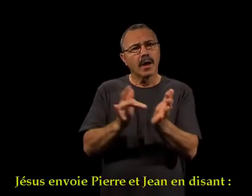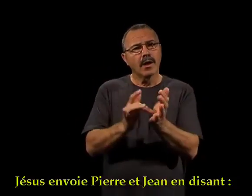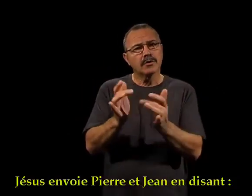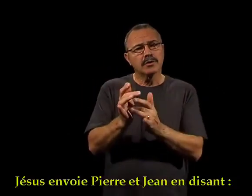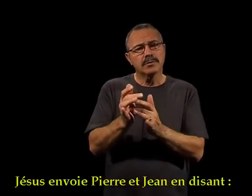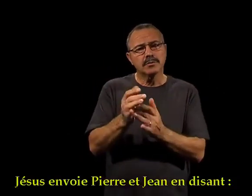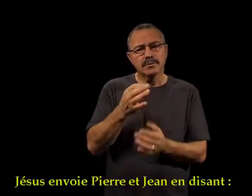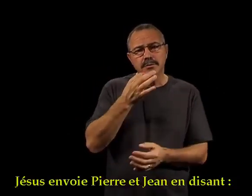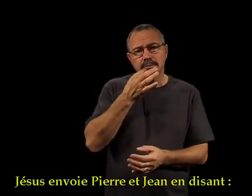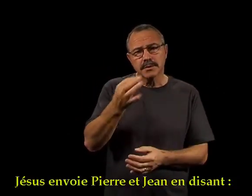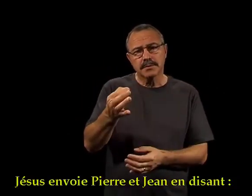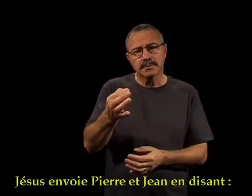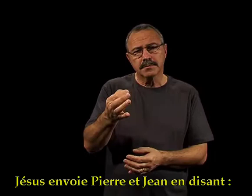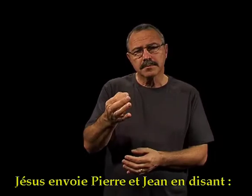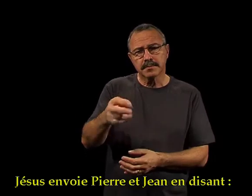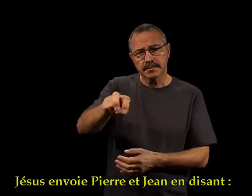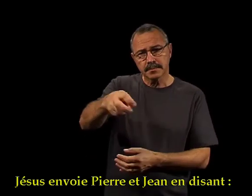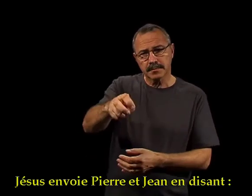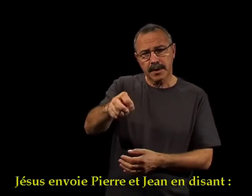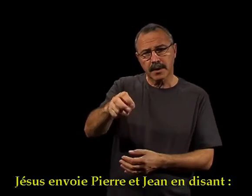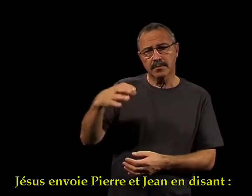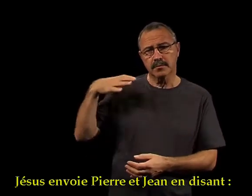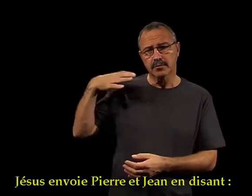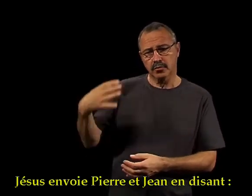Jésus envoie Pierre et Jean en disant